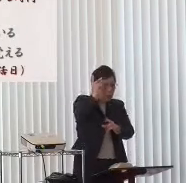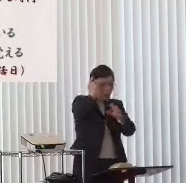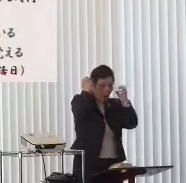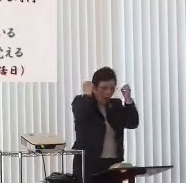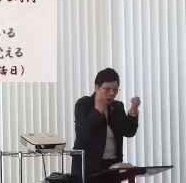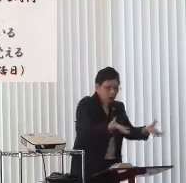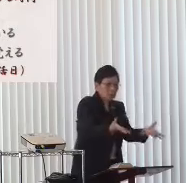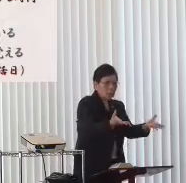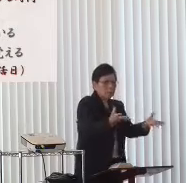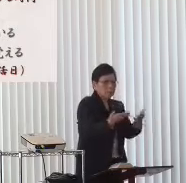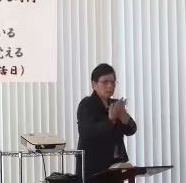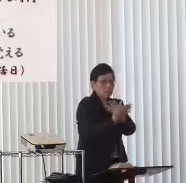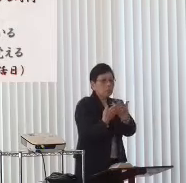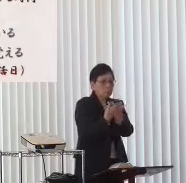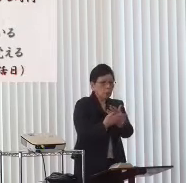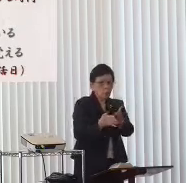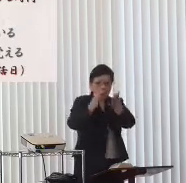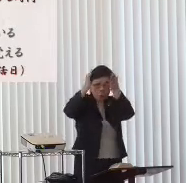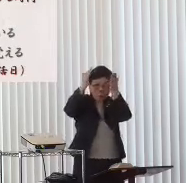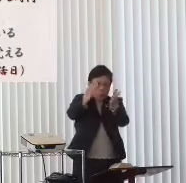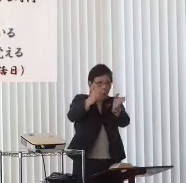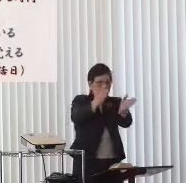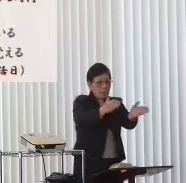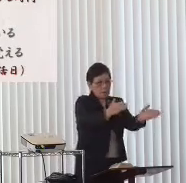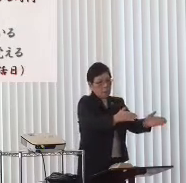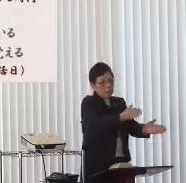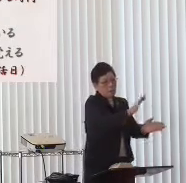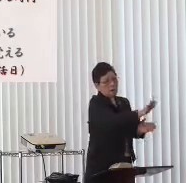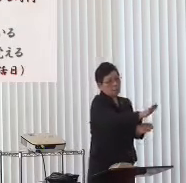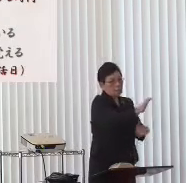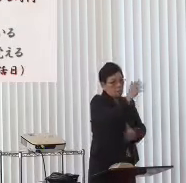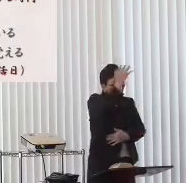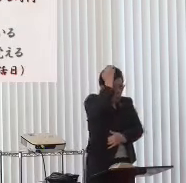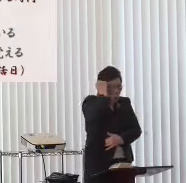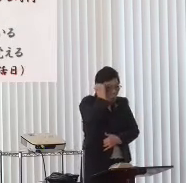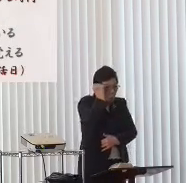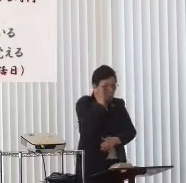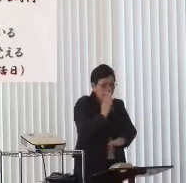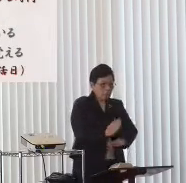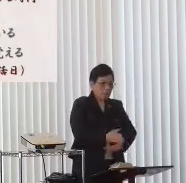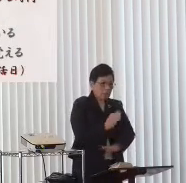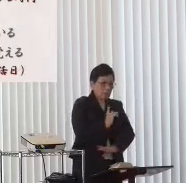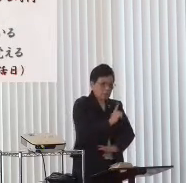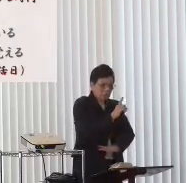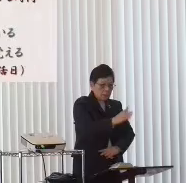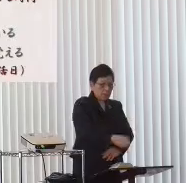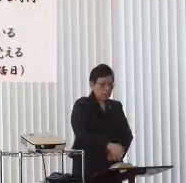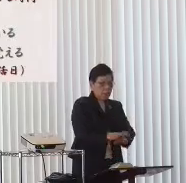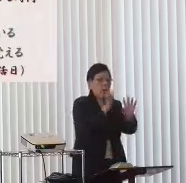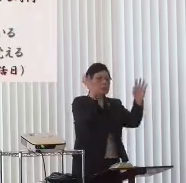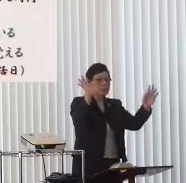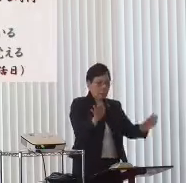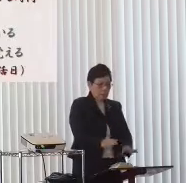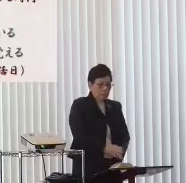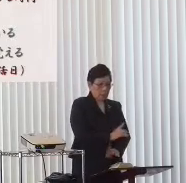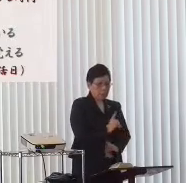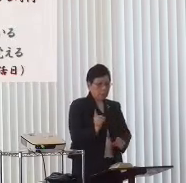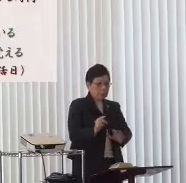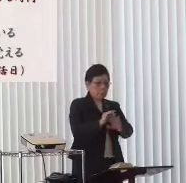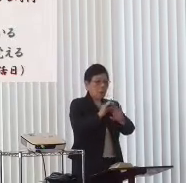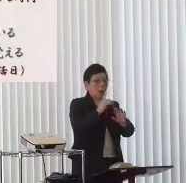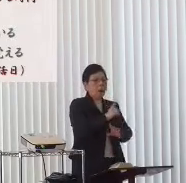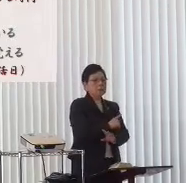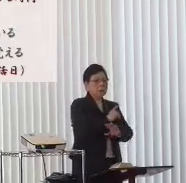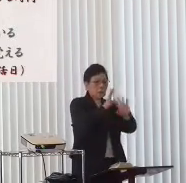新しい恵みを私たちは覚えてですね、感謝をして、始める。それ